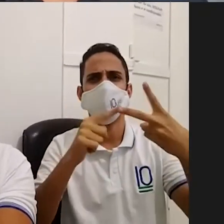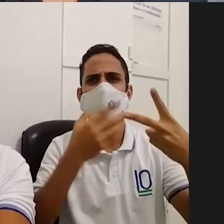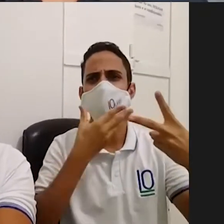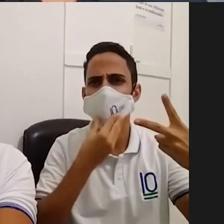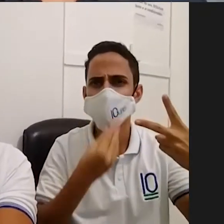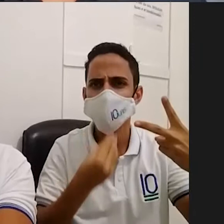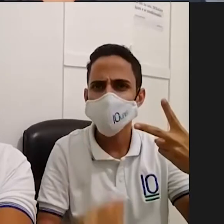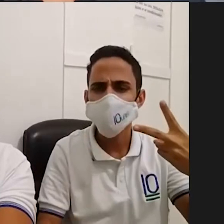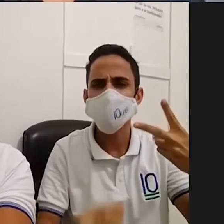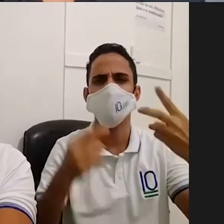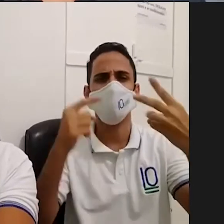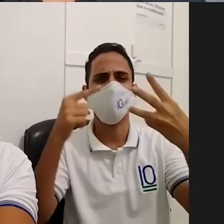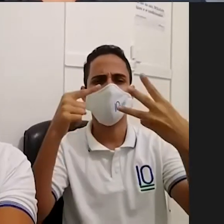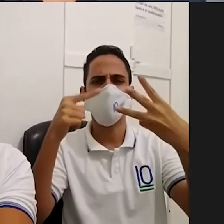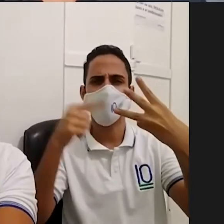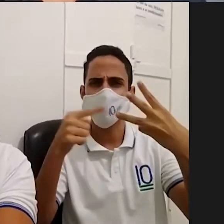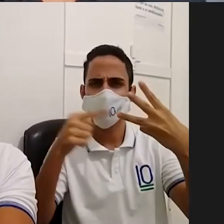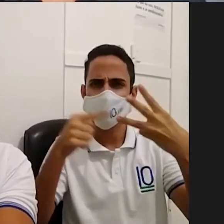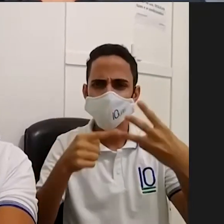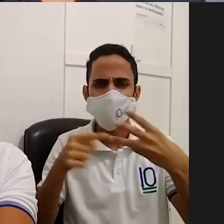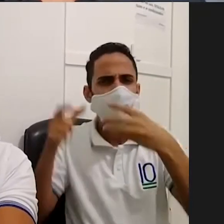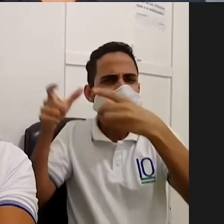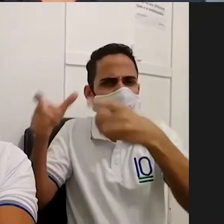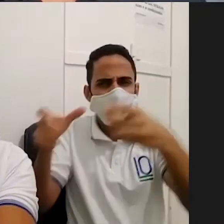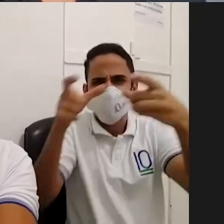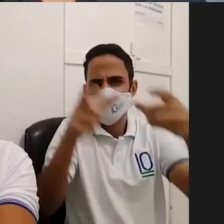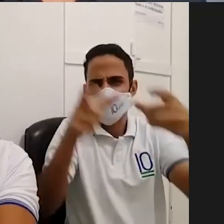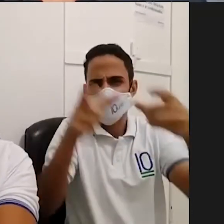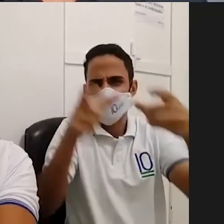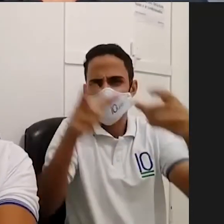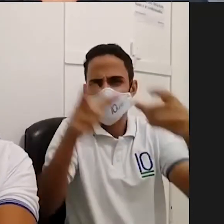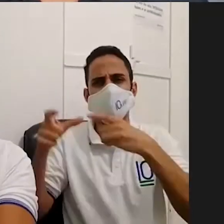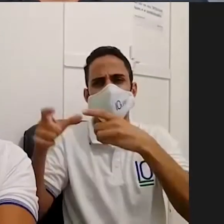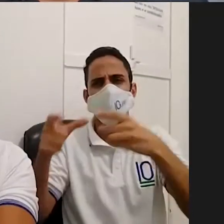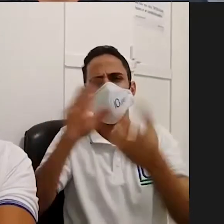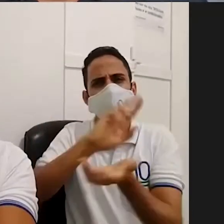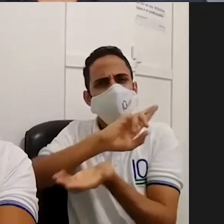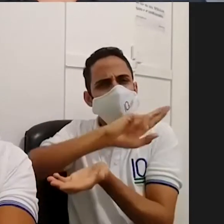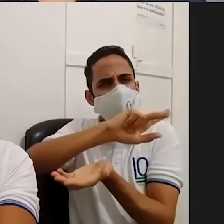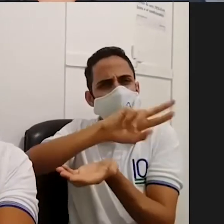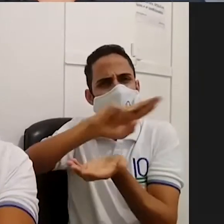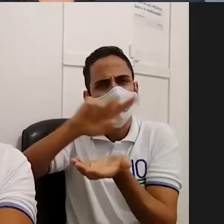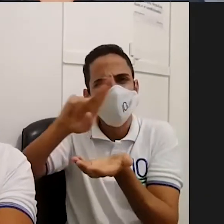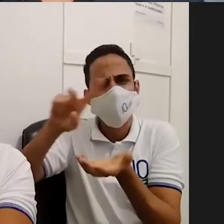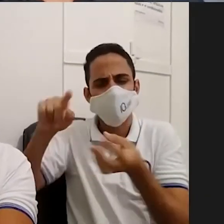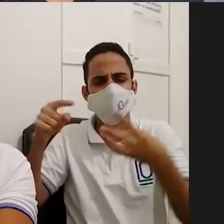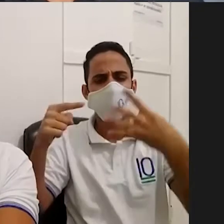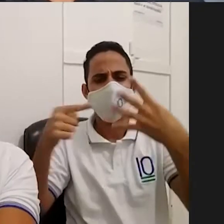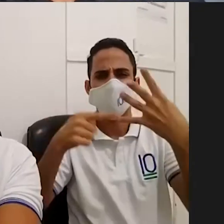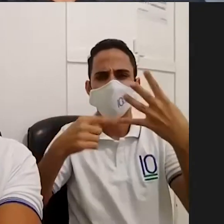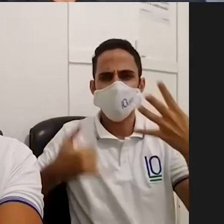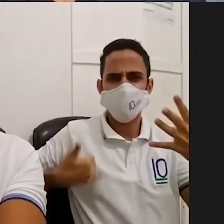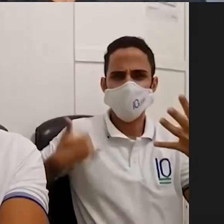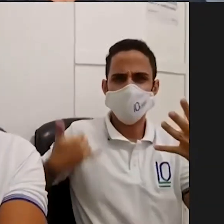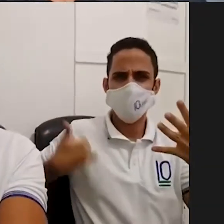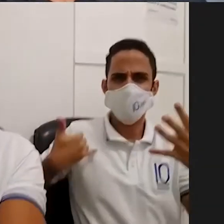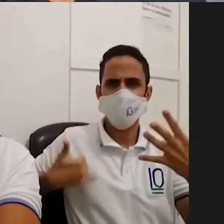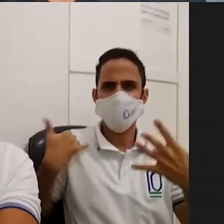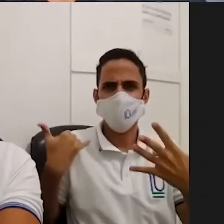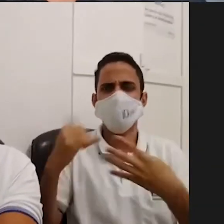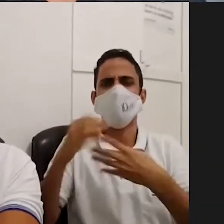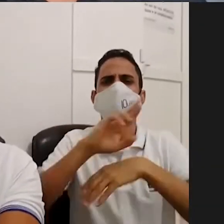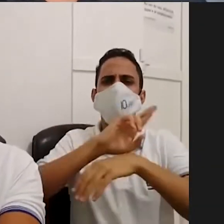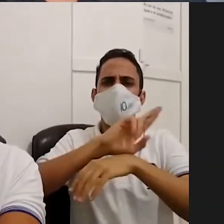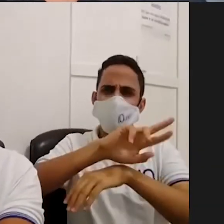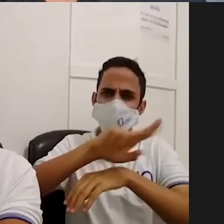Zona Oeste. Nós temos pessoas de diversas idades, nós temos pessoas de diversas características e que têm experiências de vidas e